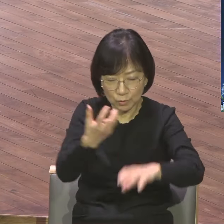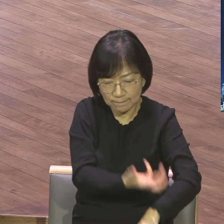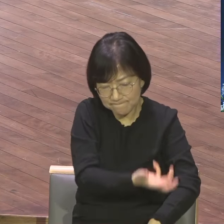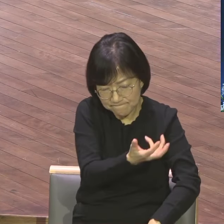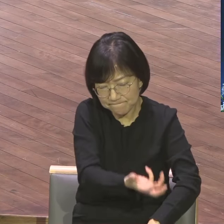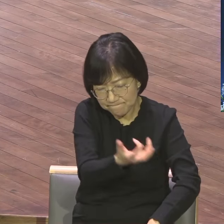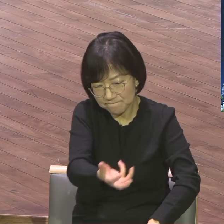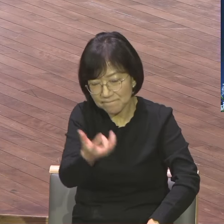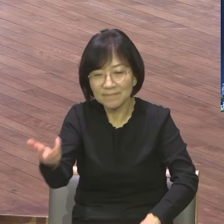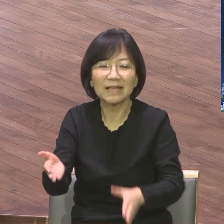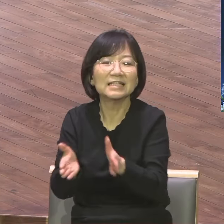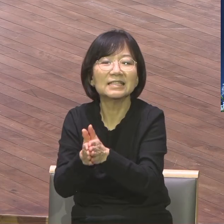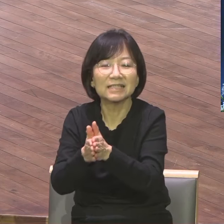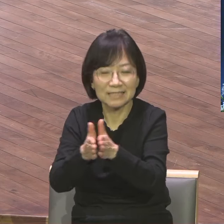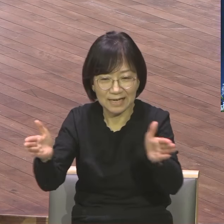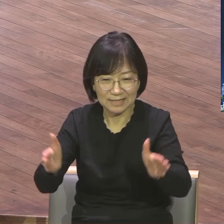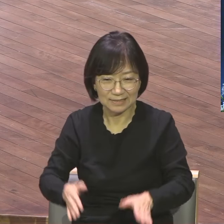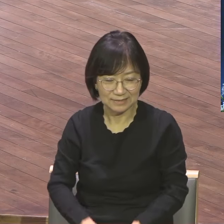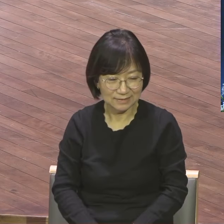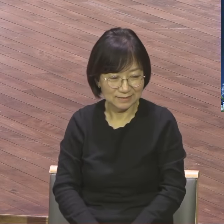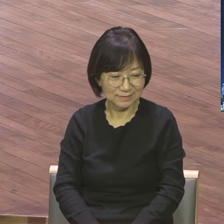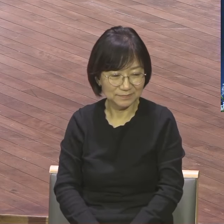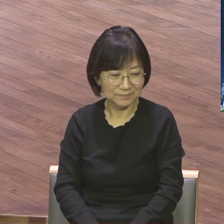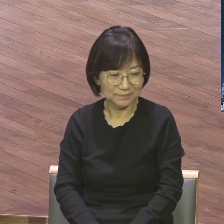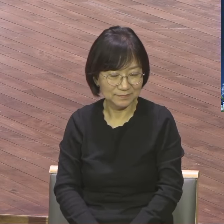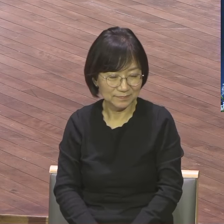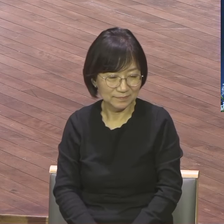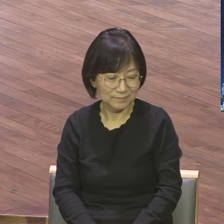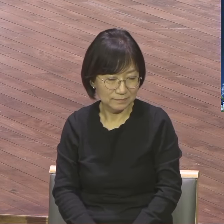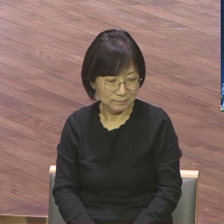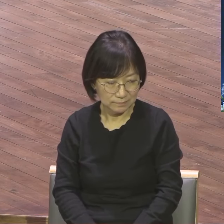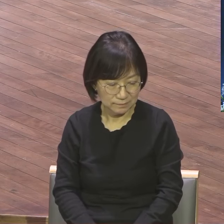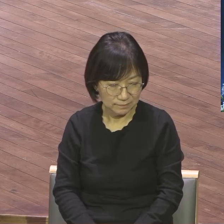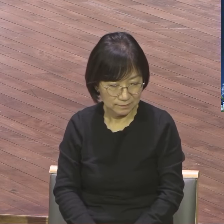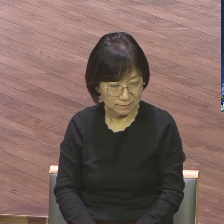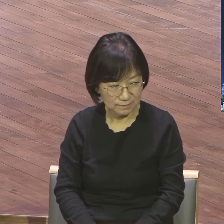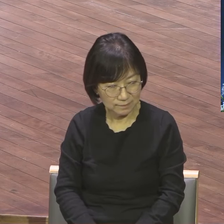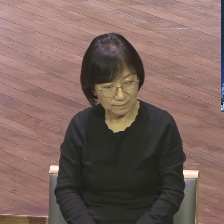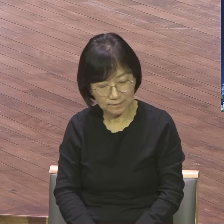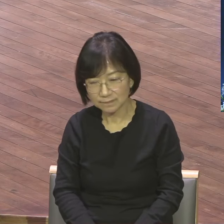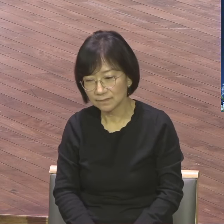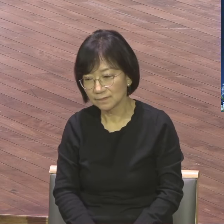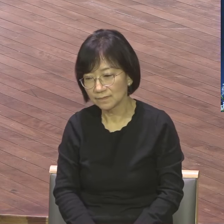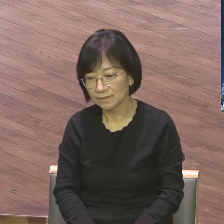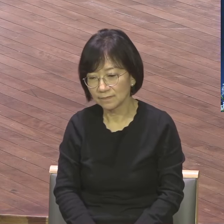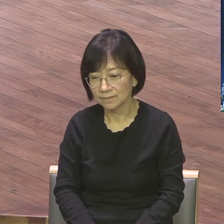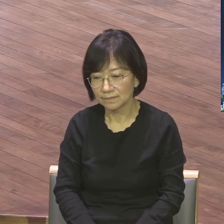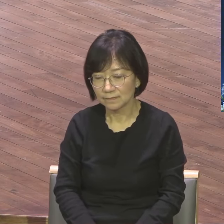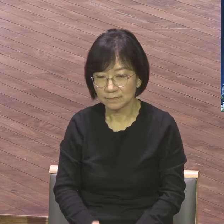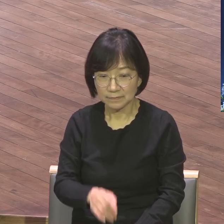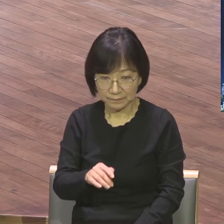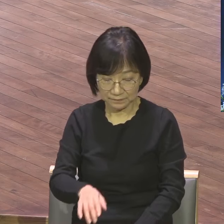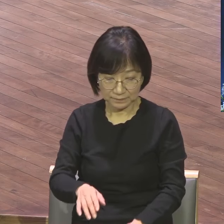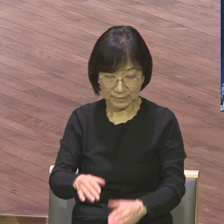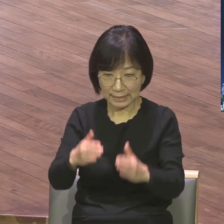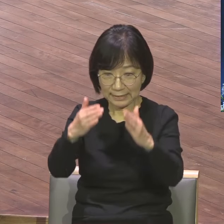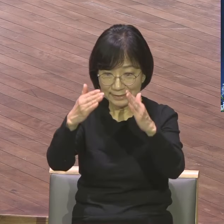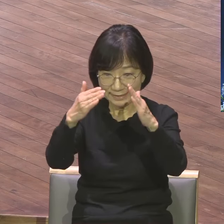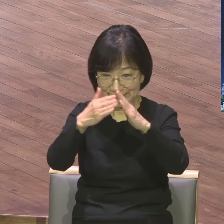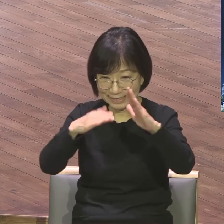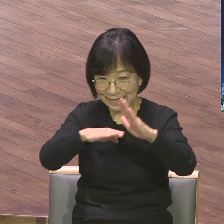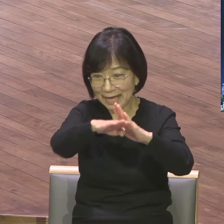순교는 거짓이 없습니다. 어머니가 복음을 위해 가정을 순교했다, 그 가정은